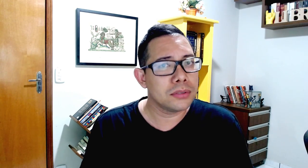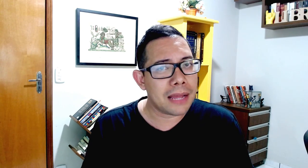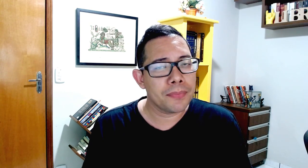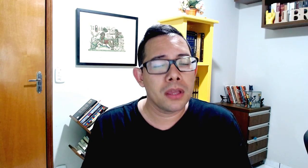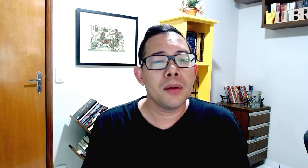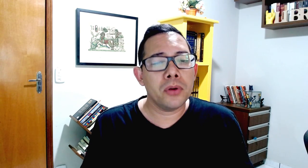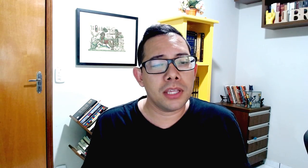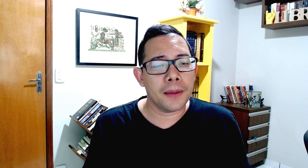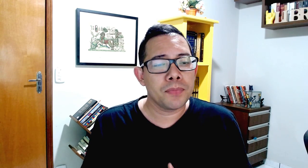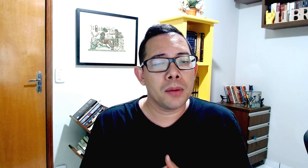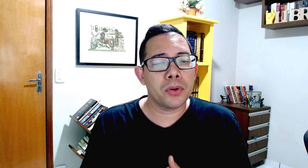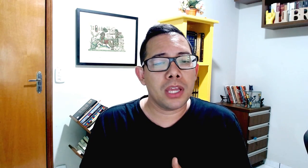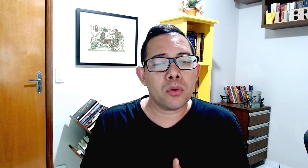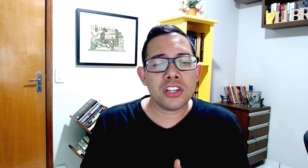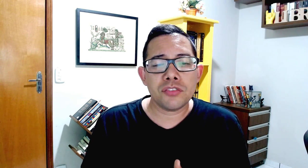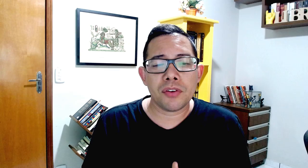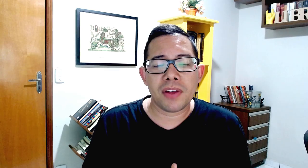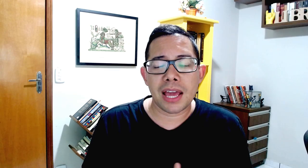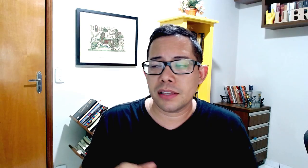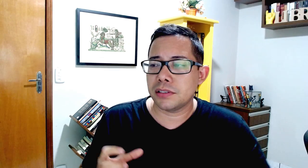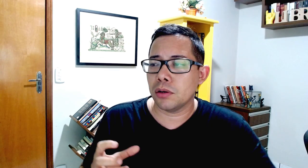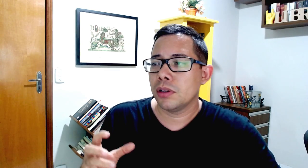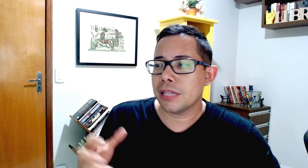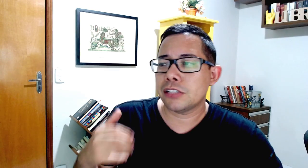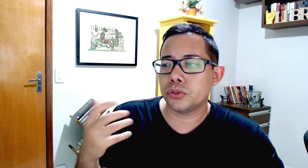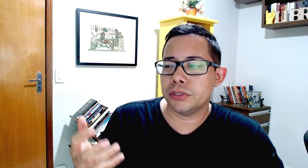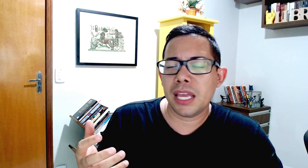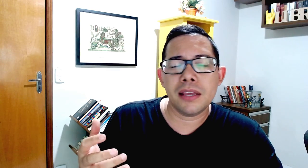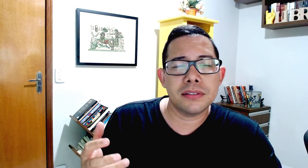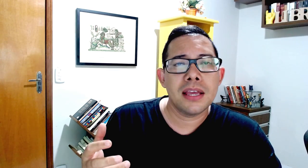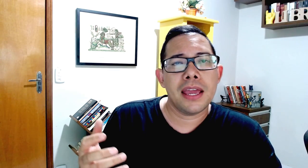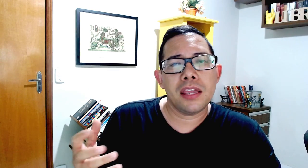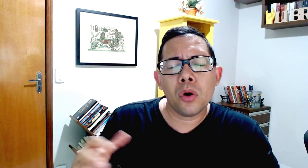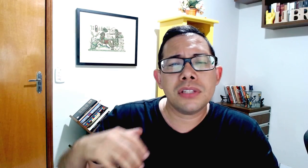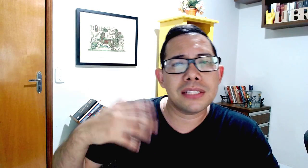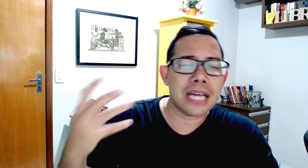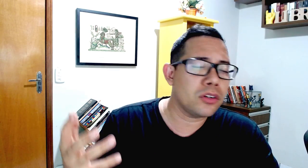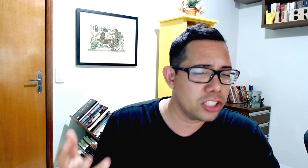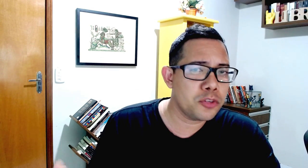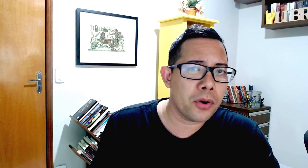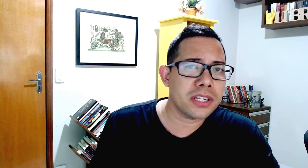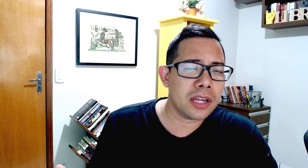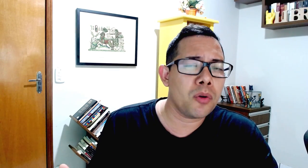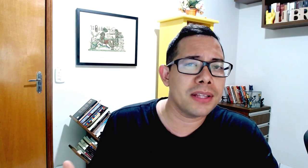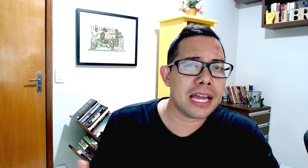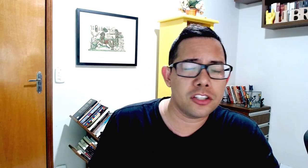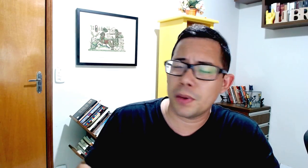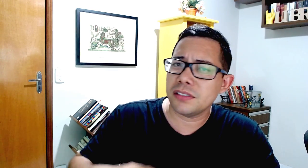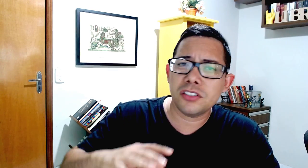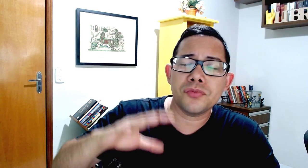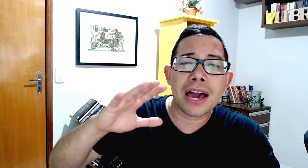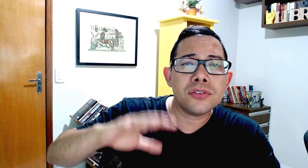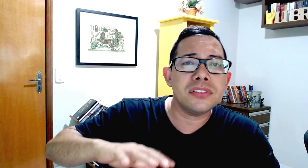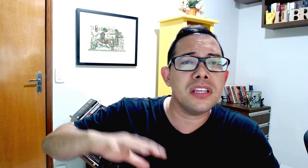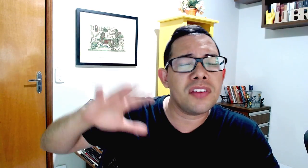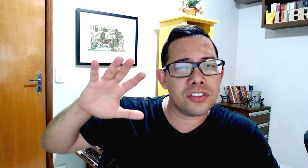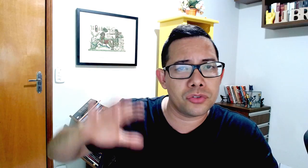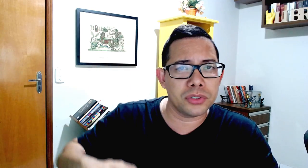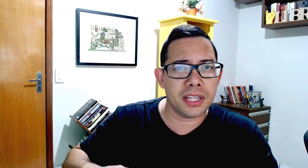surdo tá porque porque quando a gente vai falar a questão da surdez é em outras aulas a gente pode até comentar isso mas existe vários níveis de